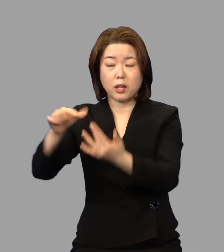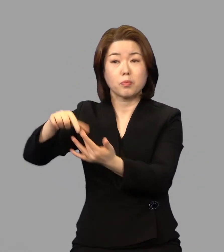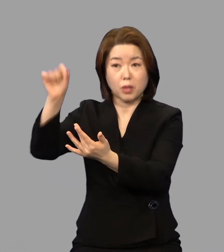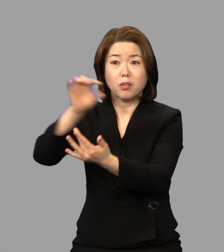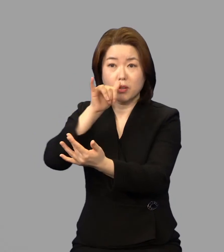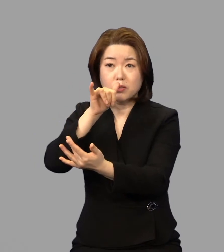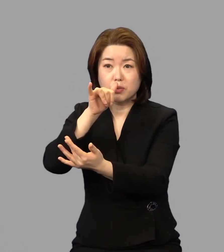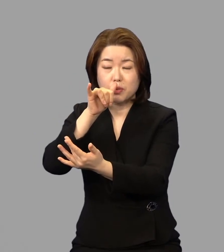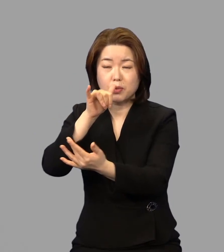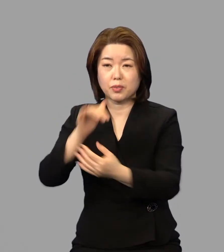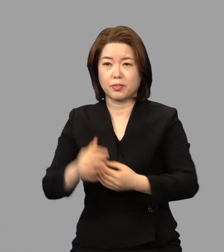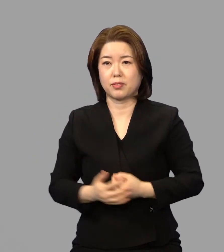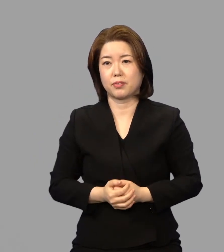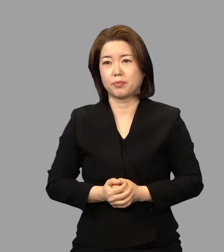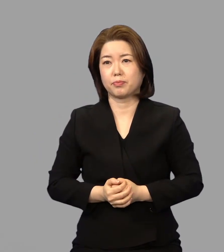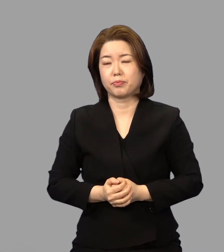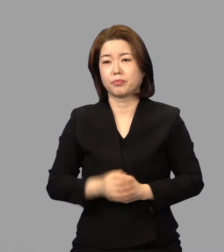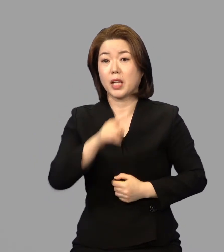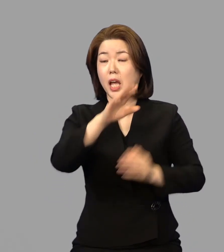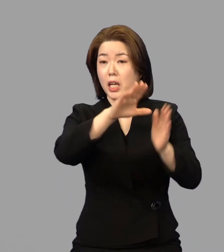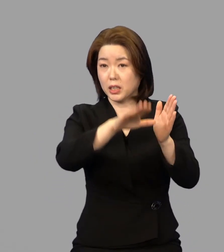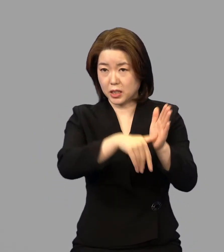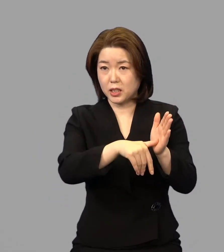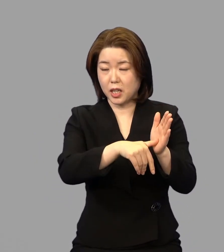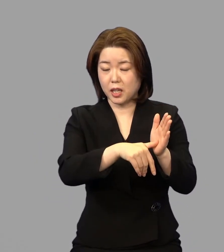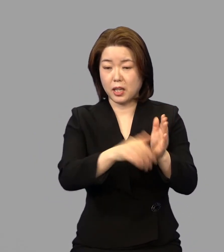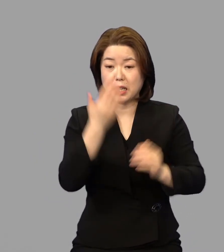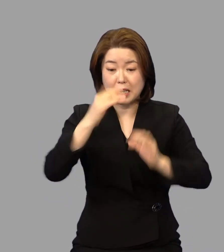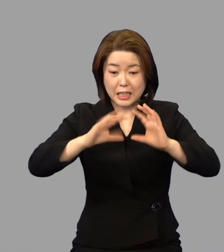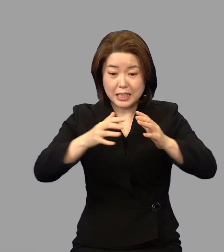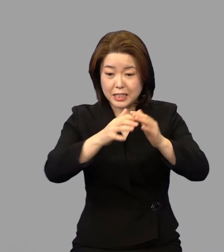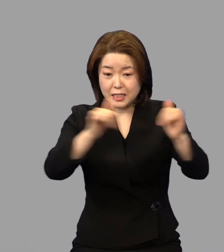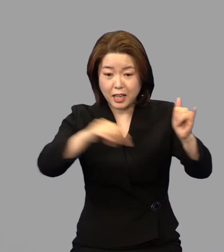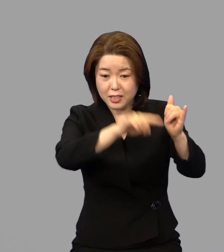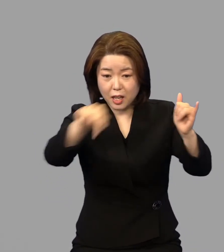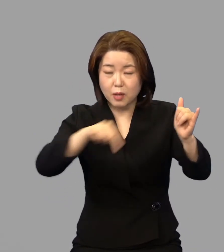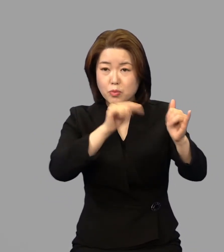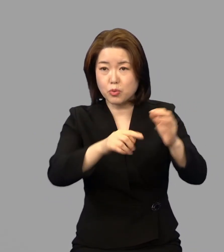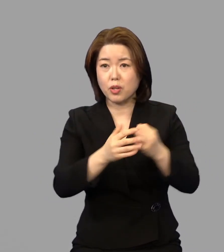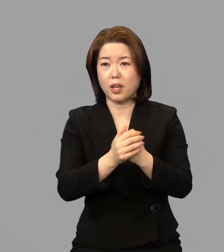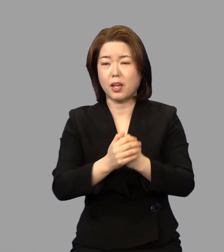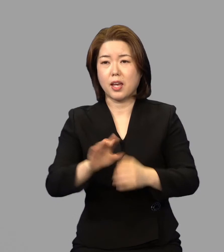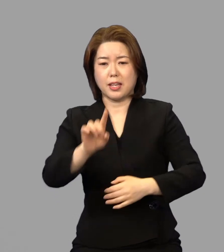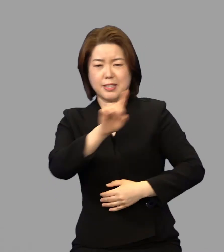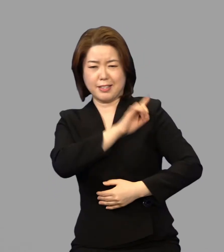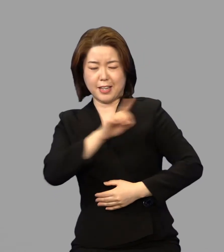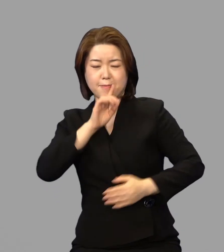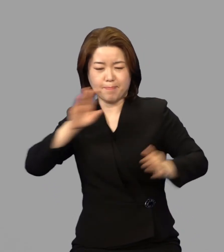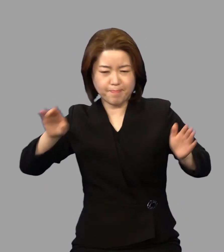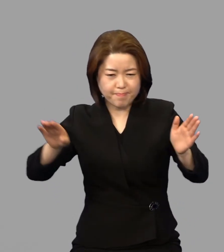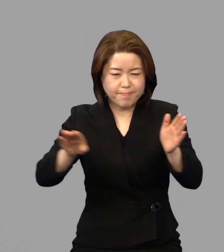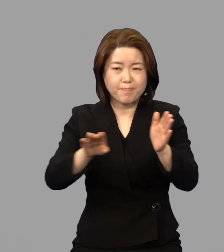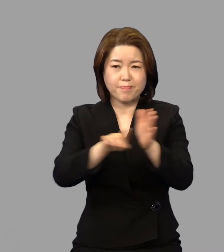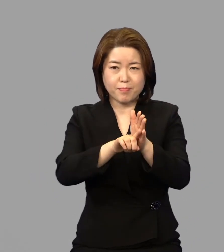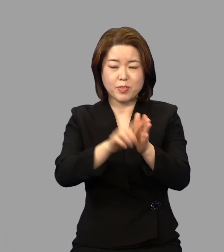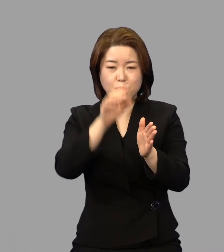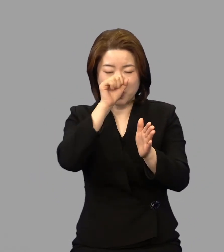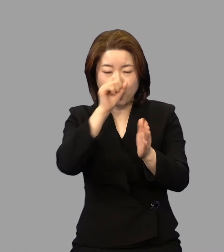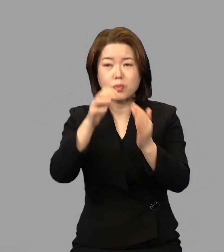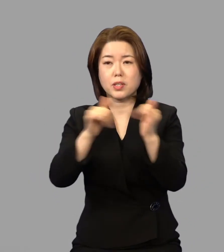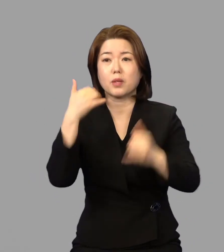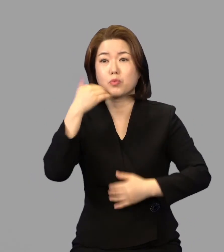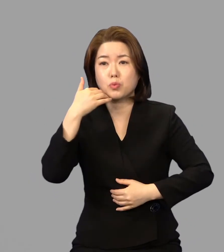택하신 거죠. 그때 당시에 이스라엘 백성 중에 제일 신실하고 믿음 좋은 사람이